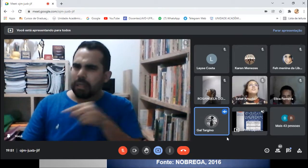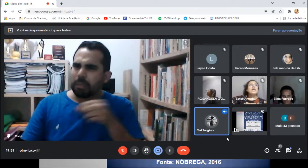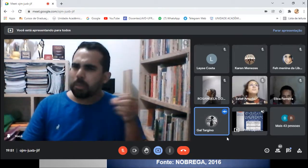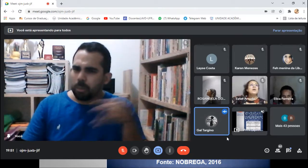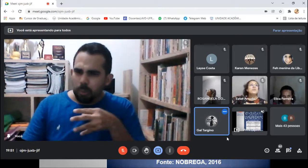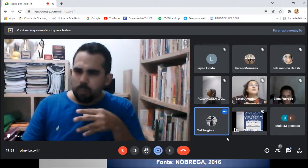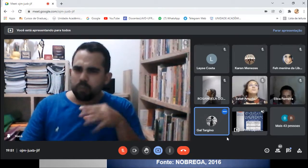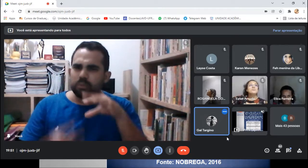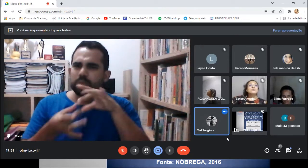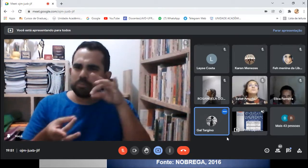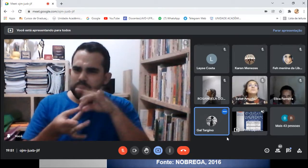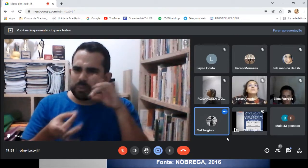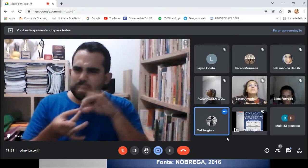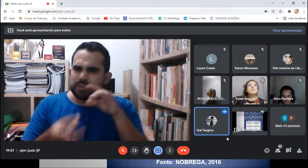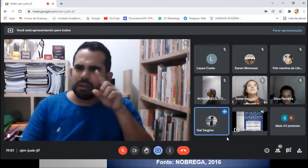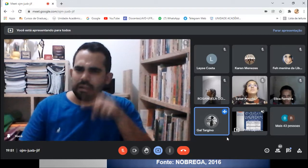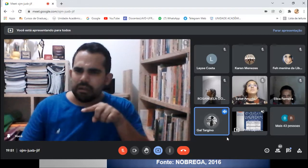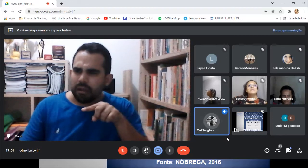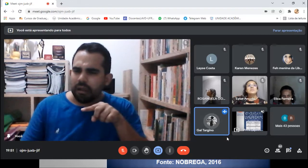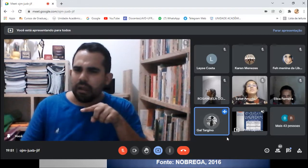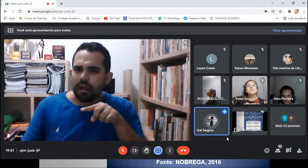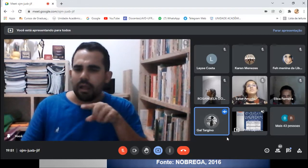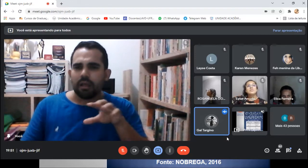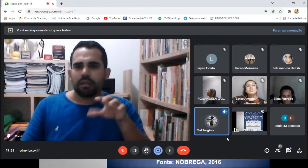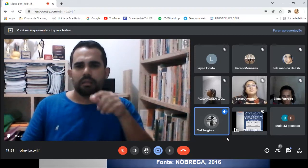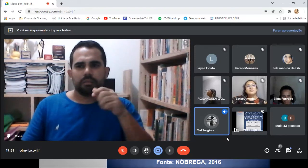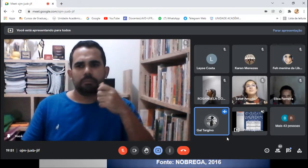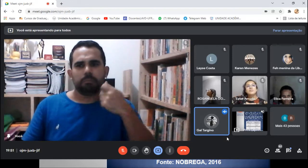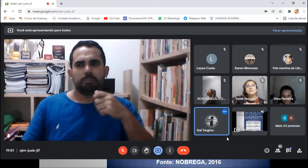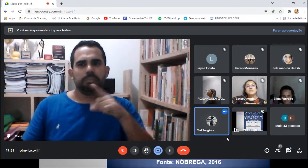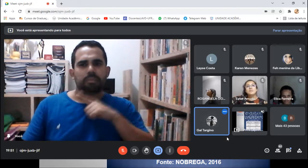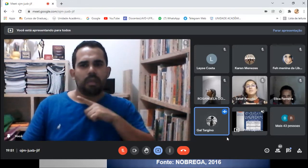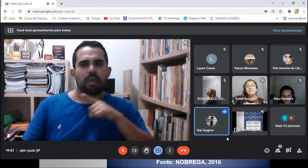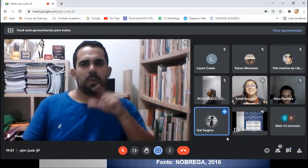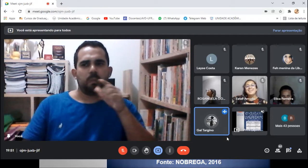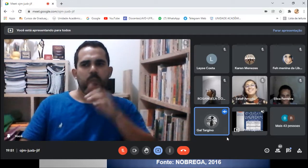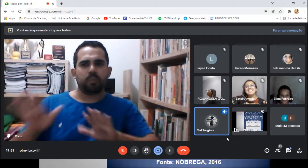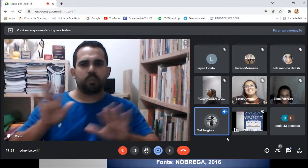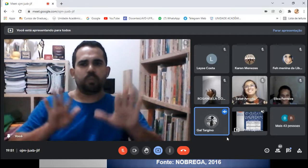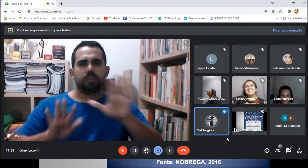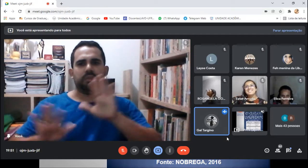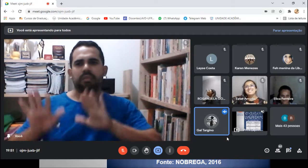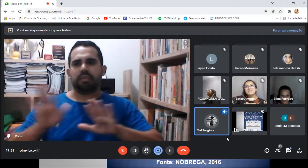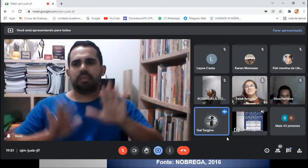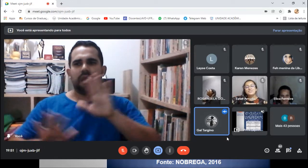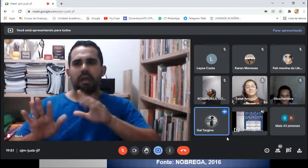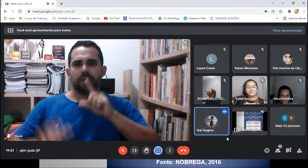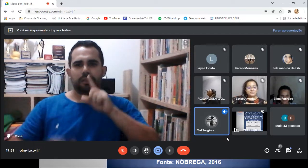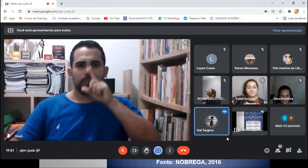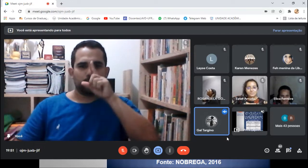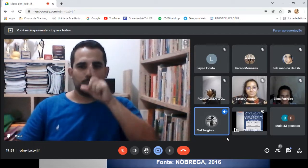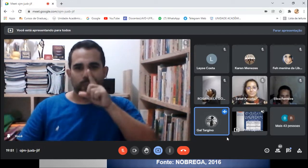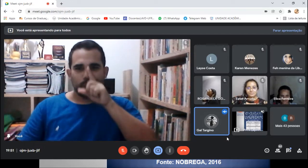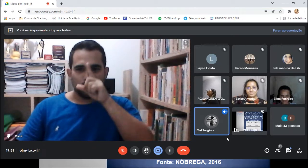pergunta, é possível um novo, uma nova sigmanologia? Cuidado,